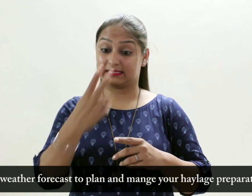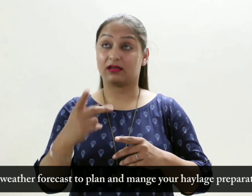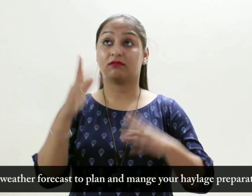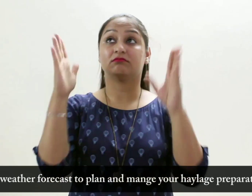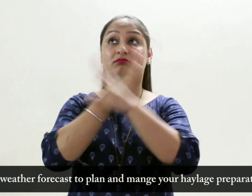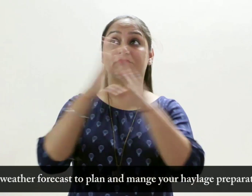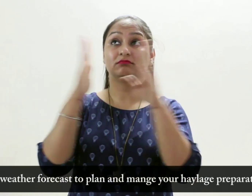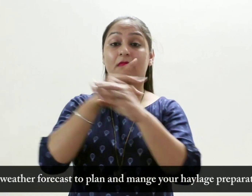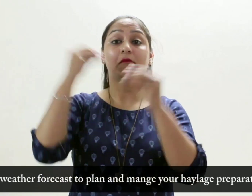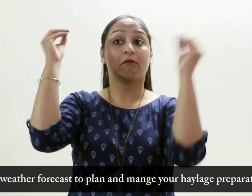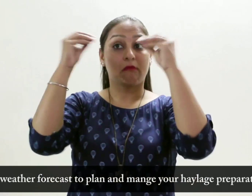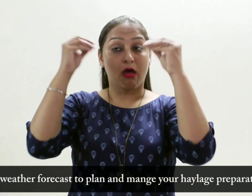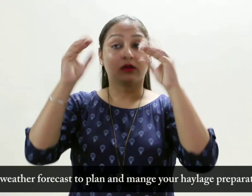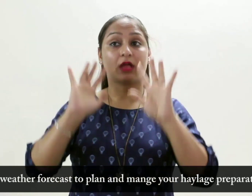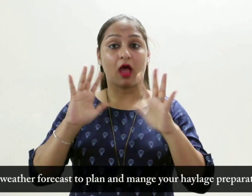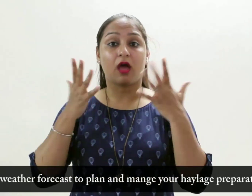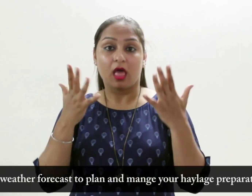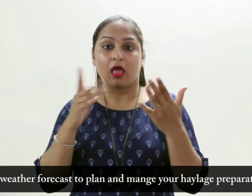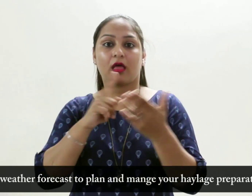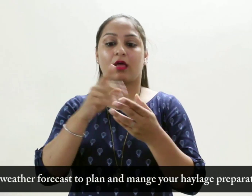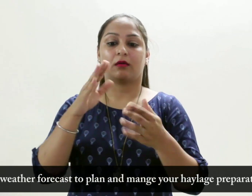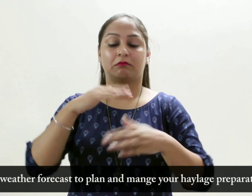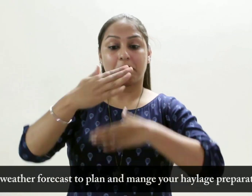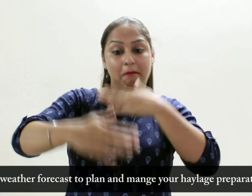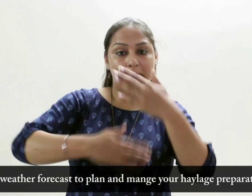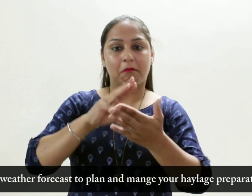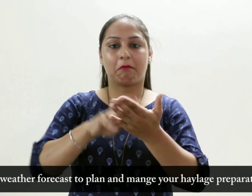और अपनी खराब तैयारियों को रोकें।